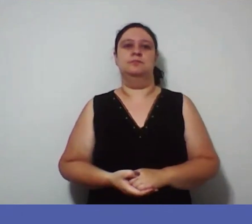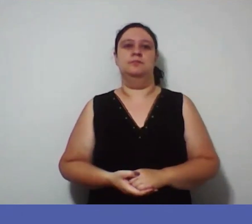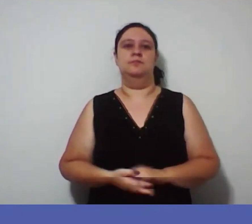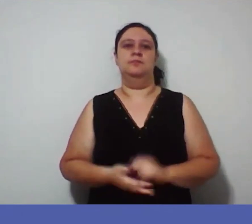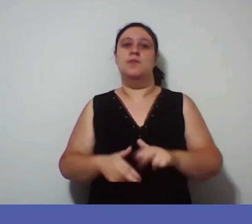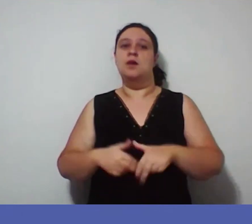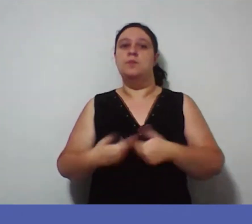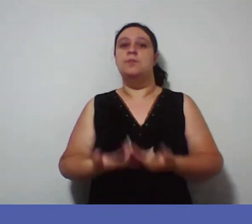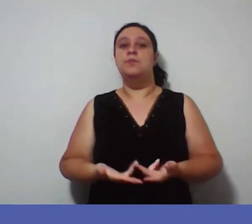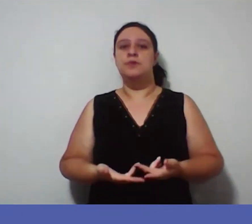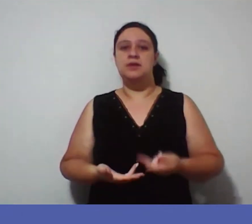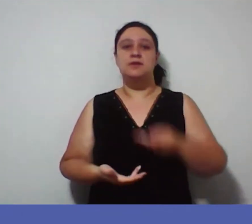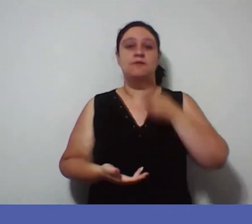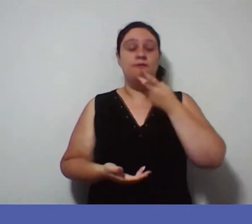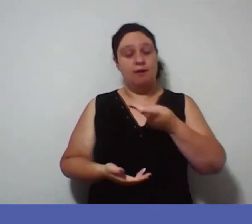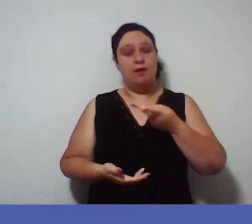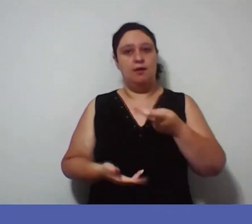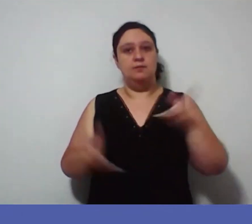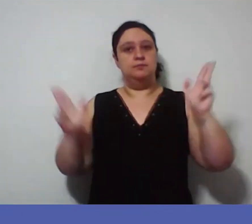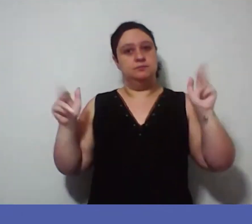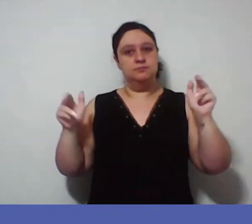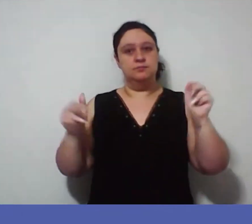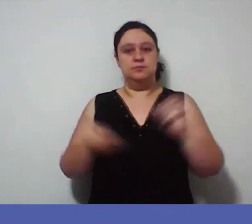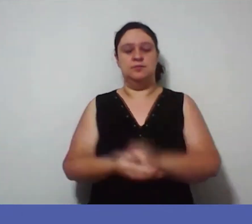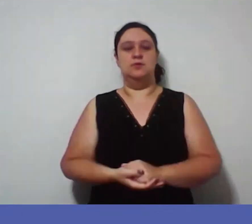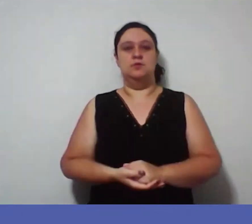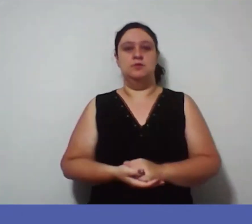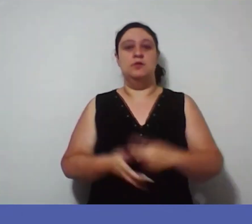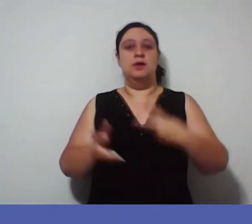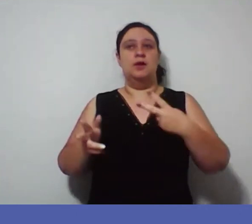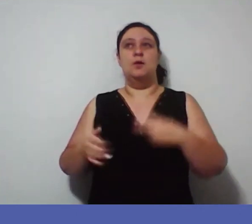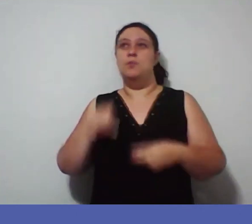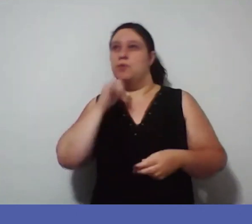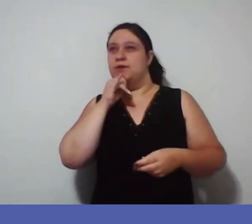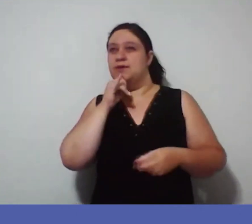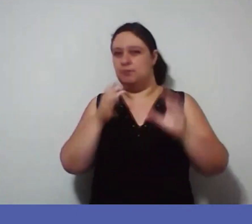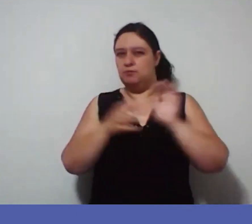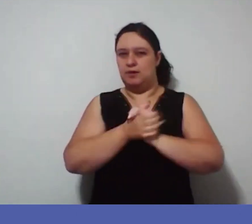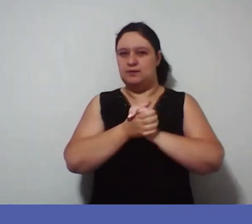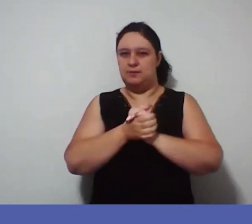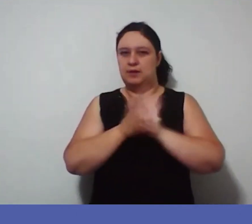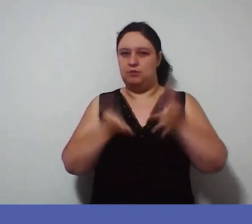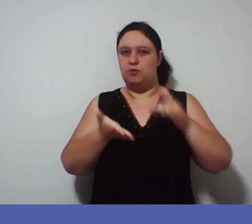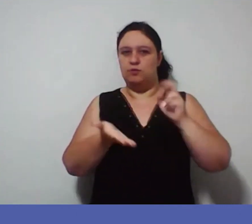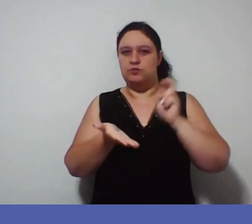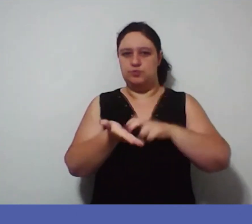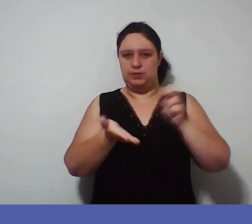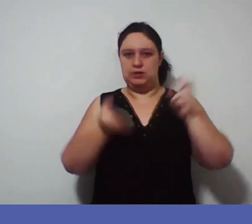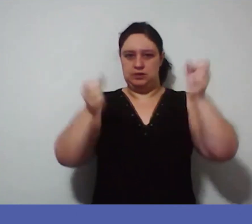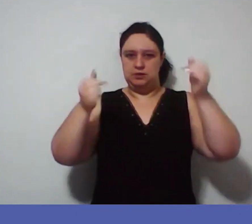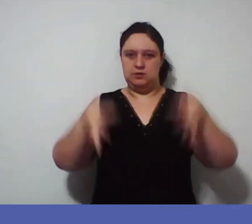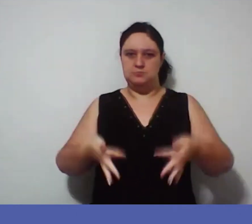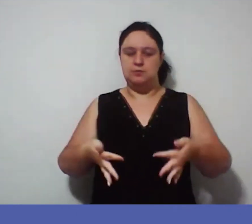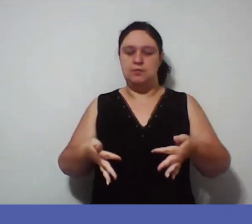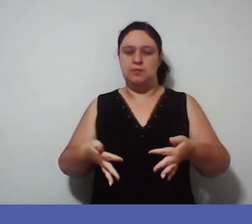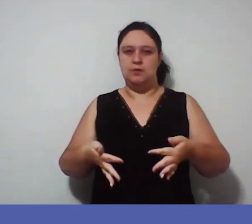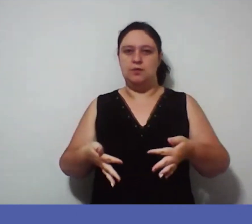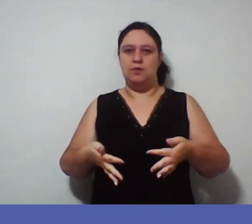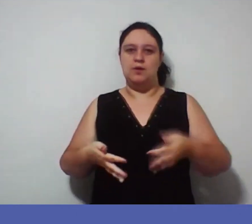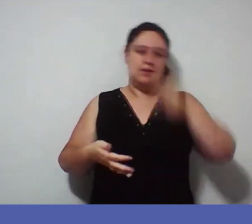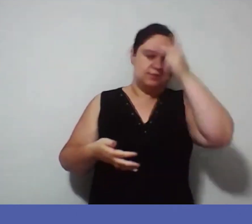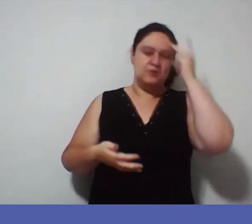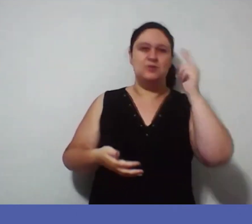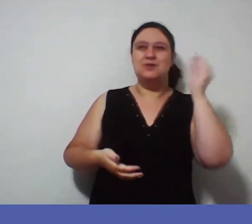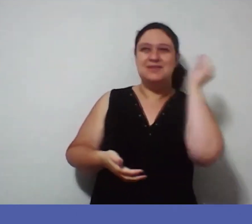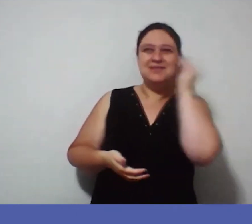mesmo princípio, como no caso do casamento que falamos hoje de manhã, alguns tentam manter as aparências de serem justos